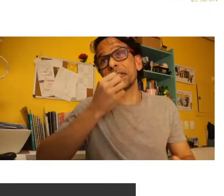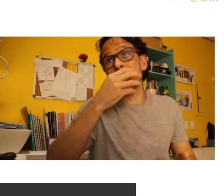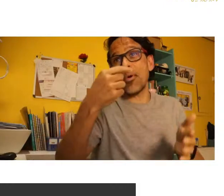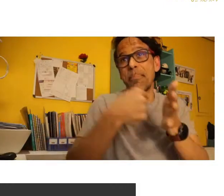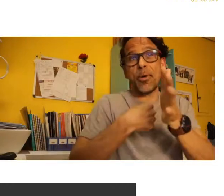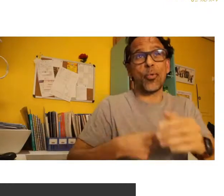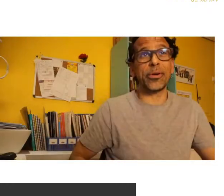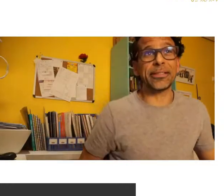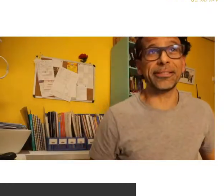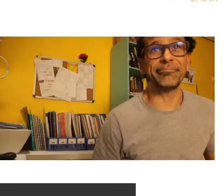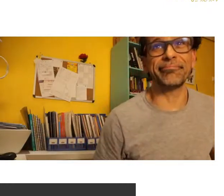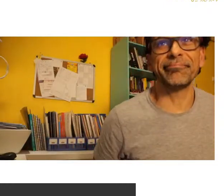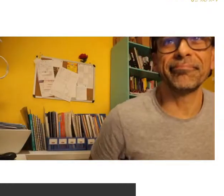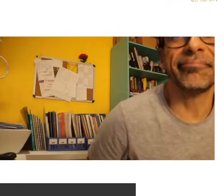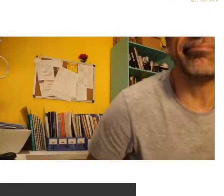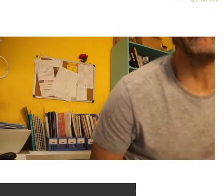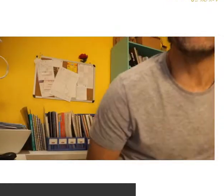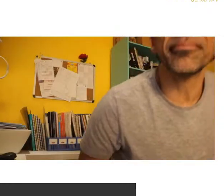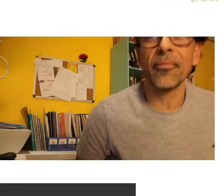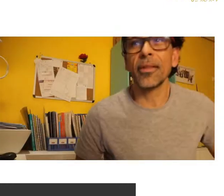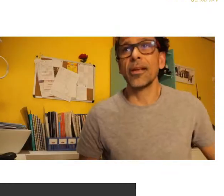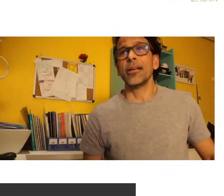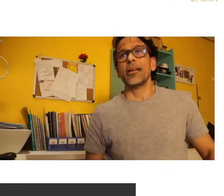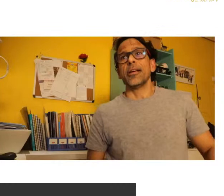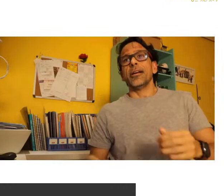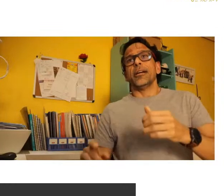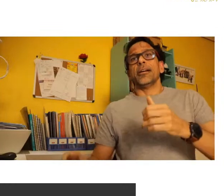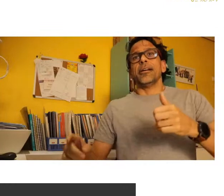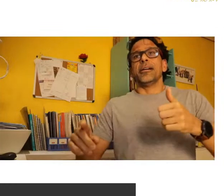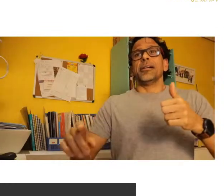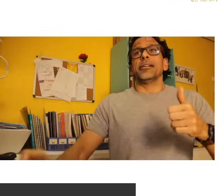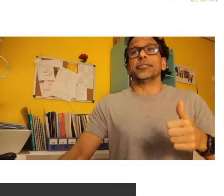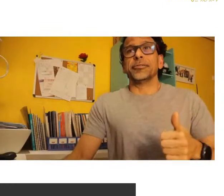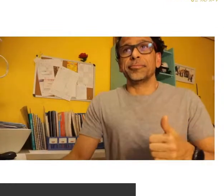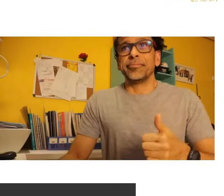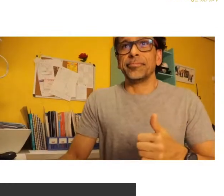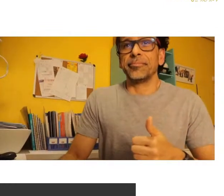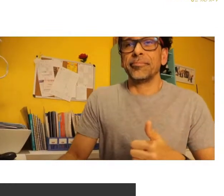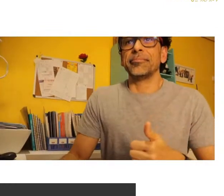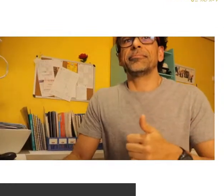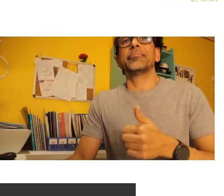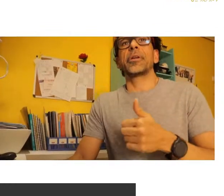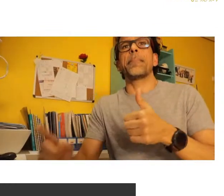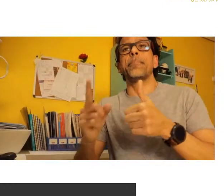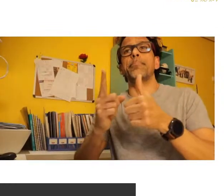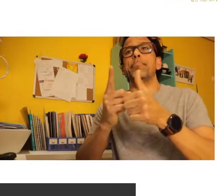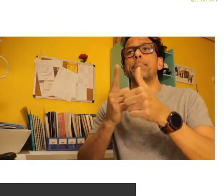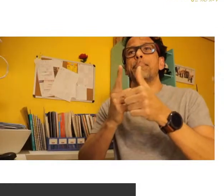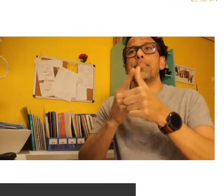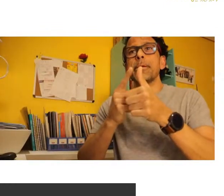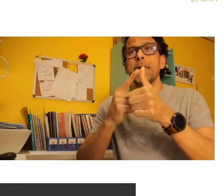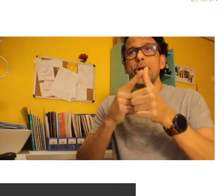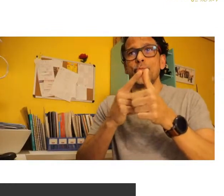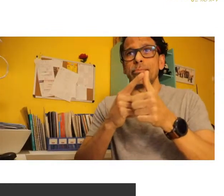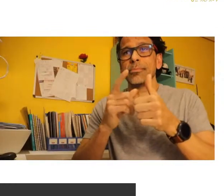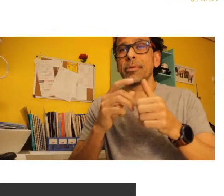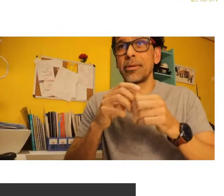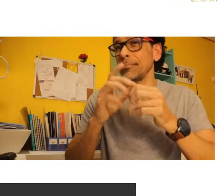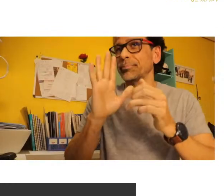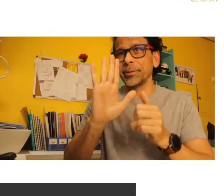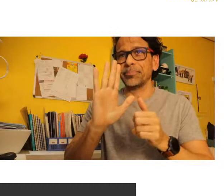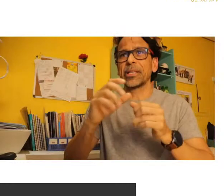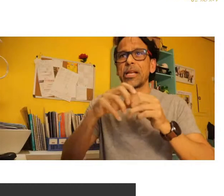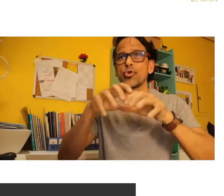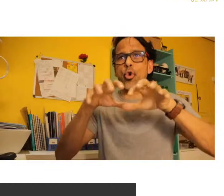G1 E aí a nossa Boa